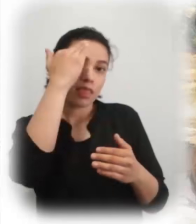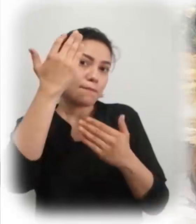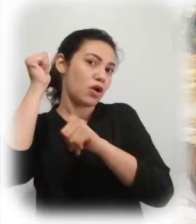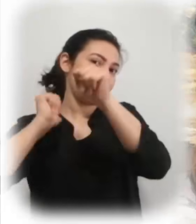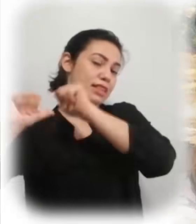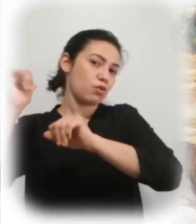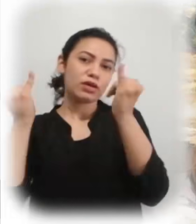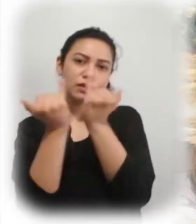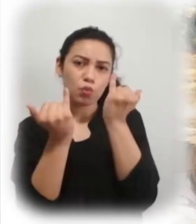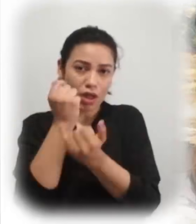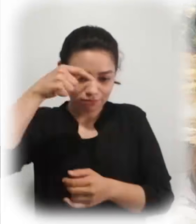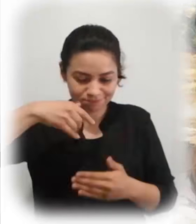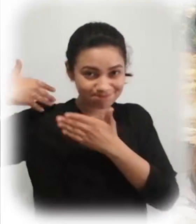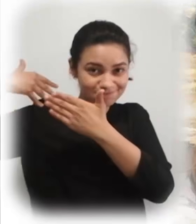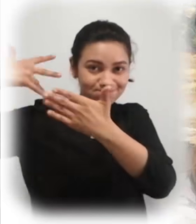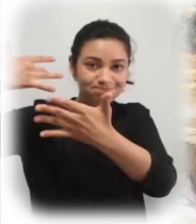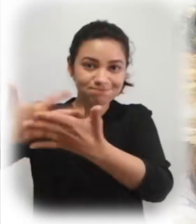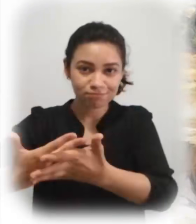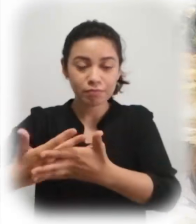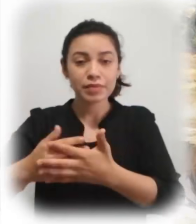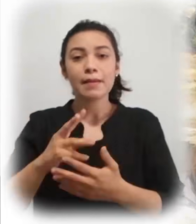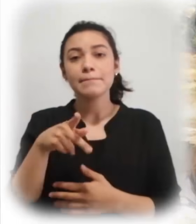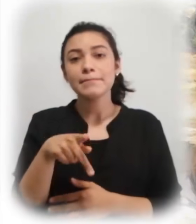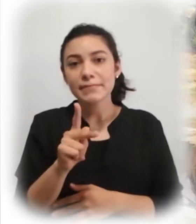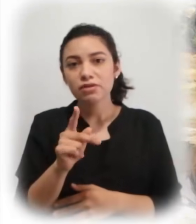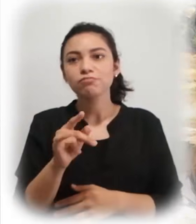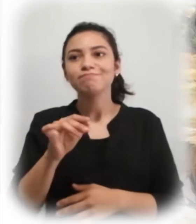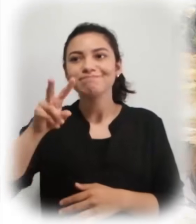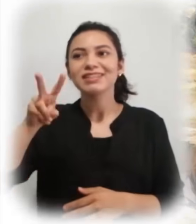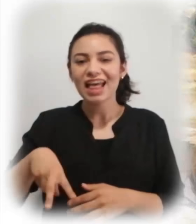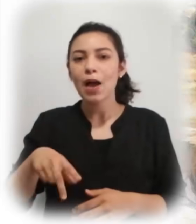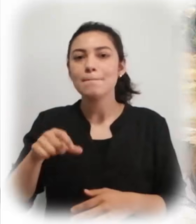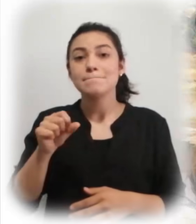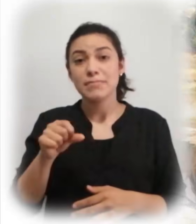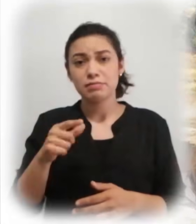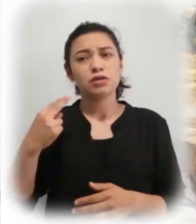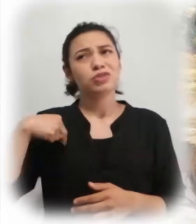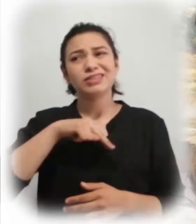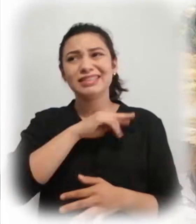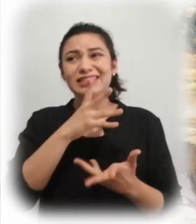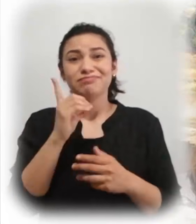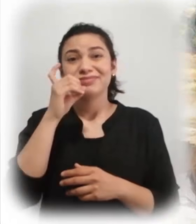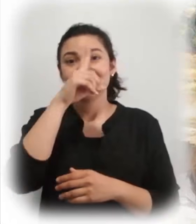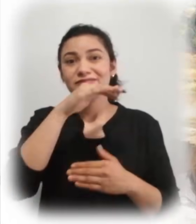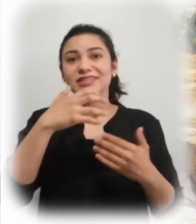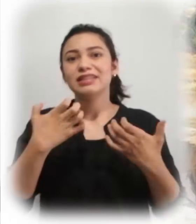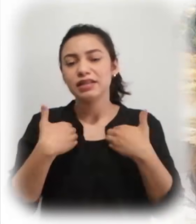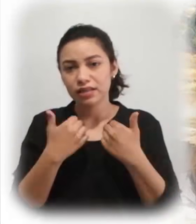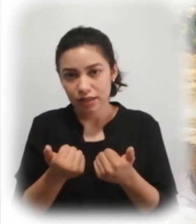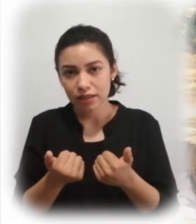es la misma y no estamos lejos de poder comprenderla, aunque no la hayamos experimentado.